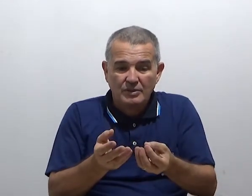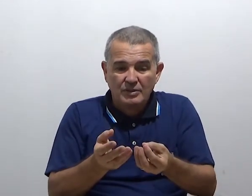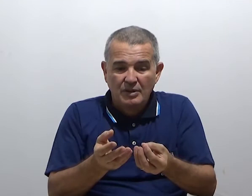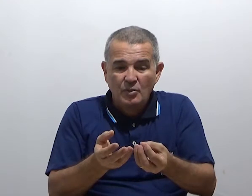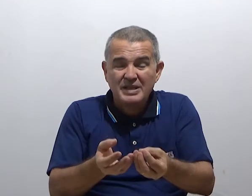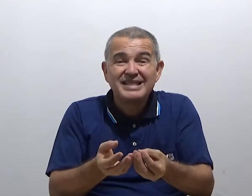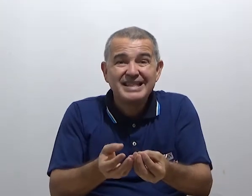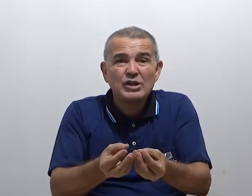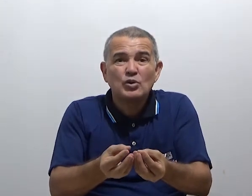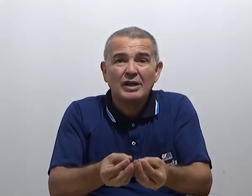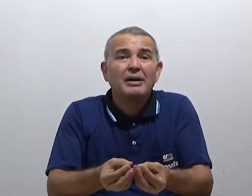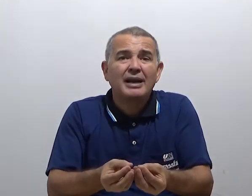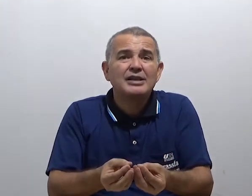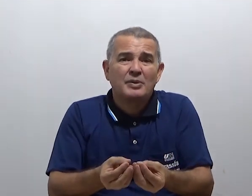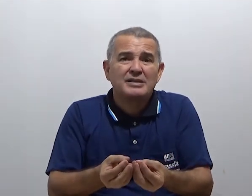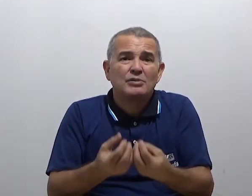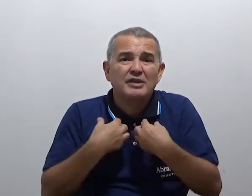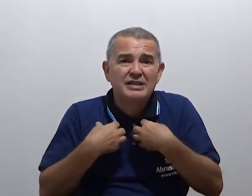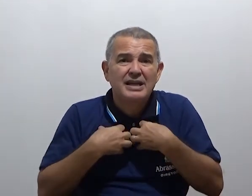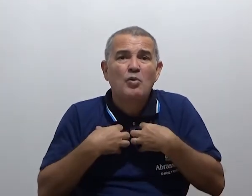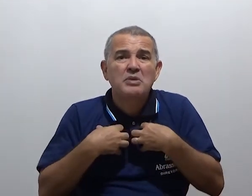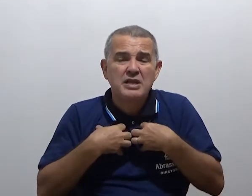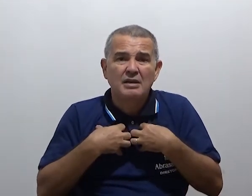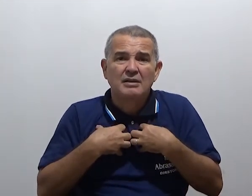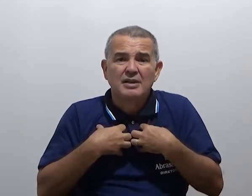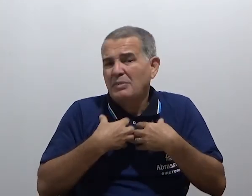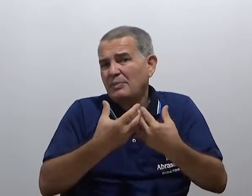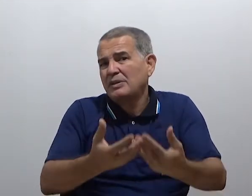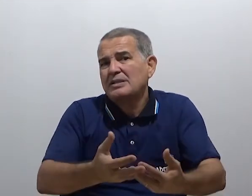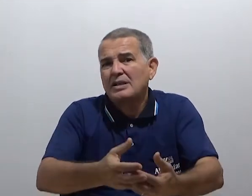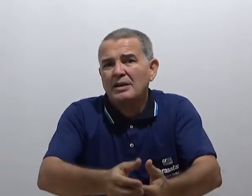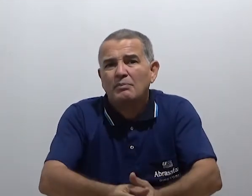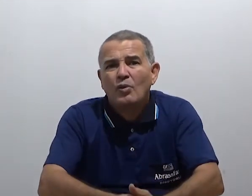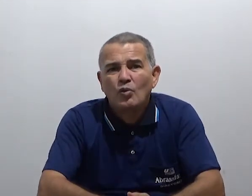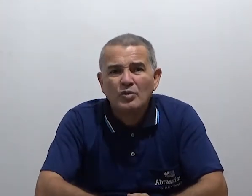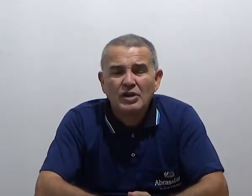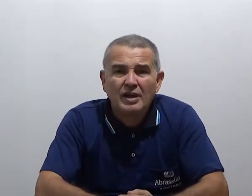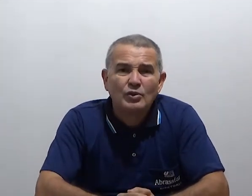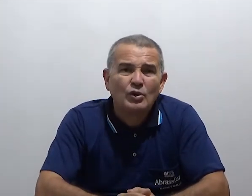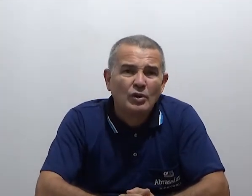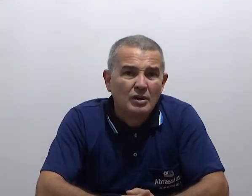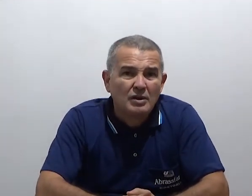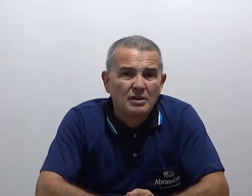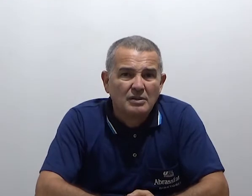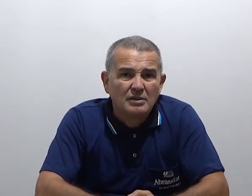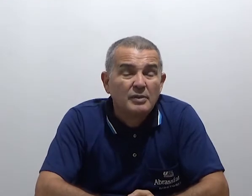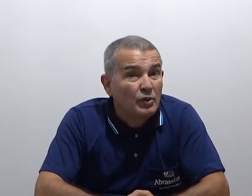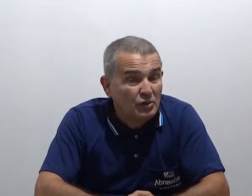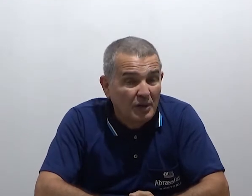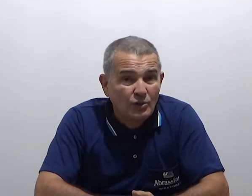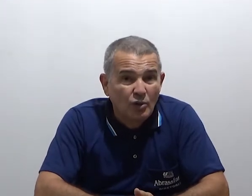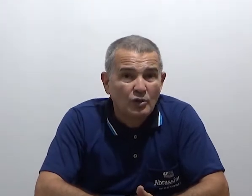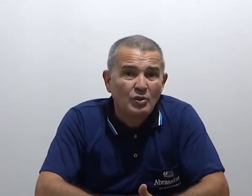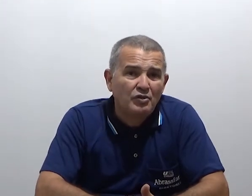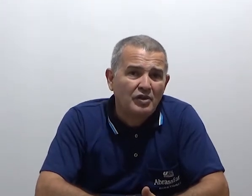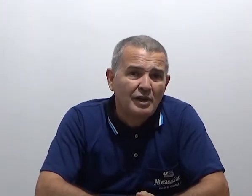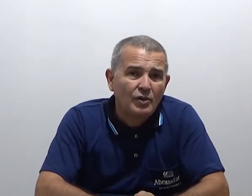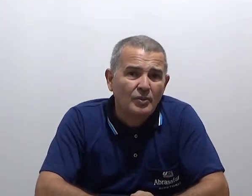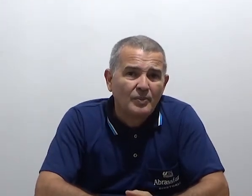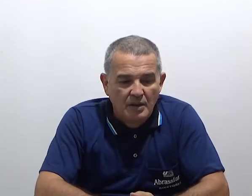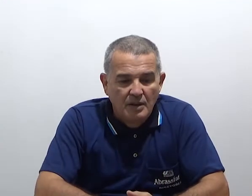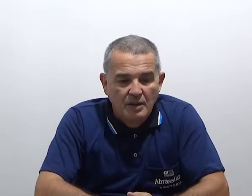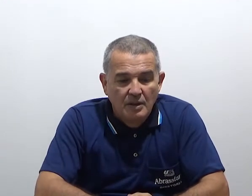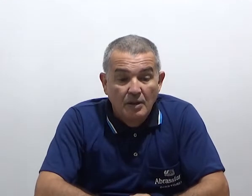Então, eu preciso trabalhar a expressão facial minha para poder ser bom comunicador e bom educador do meu